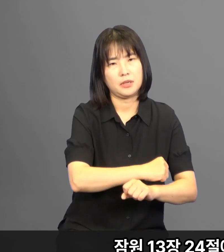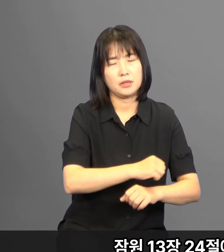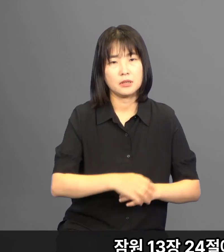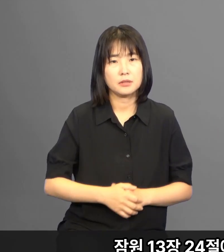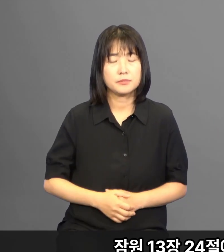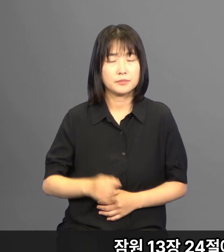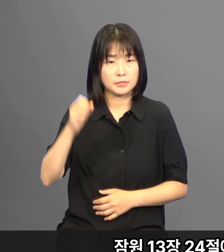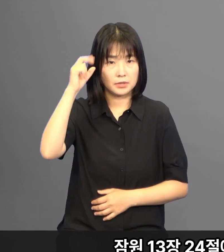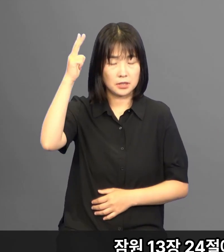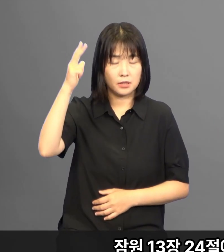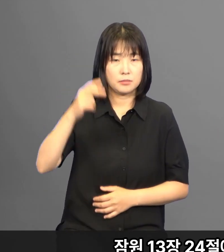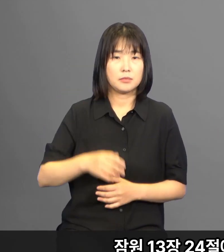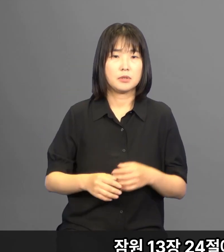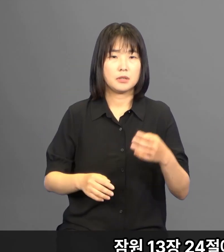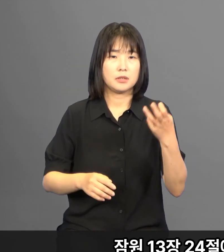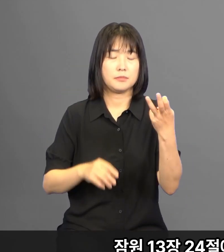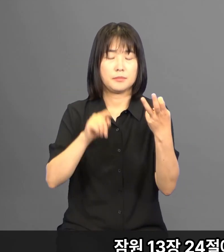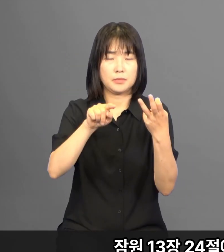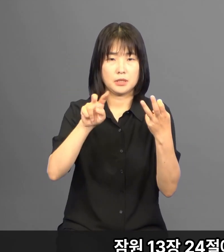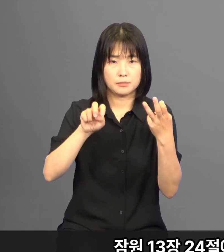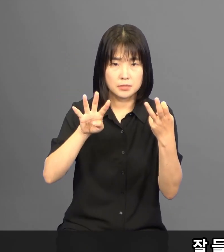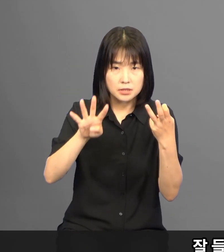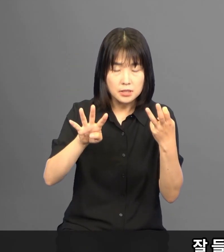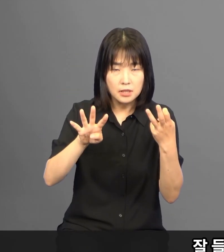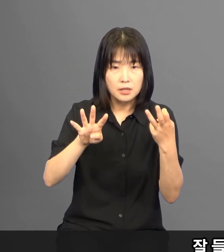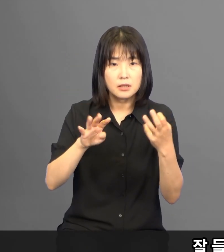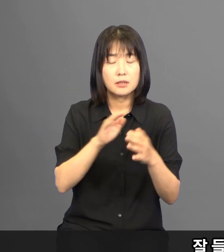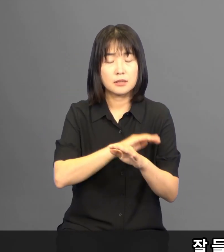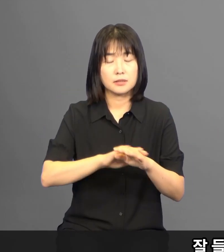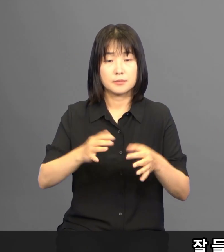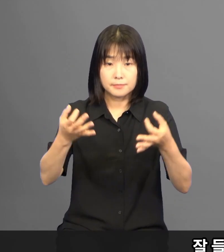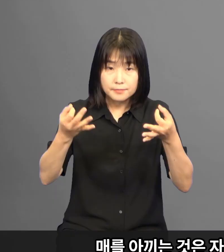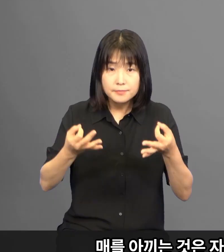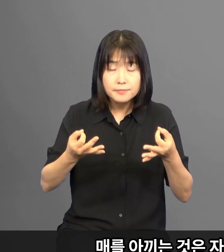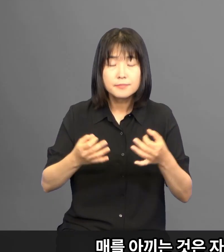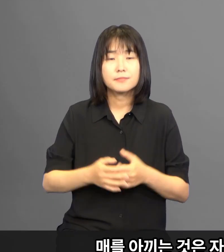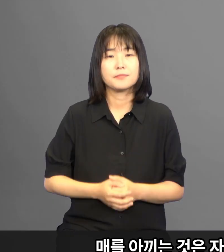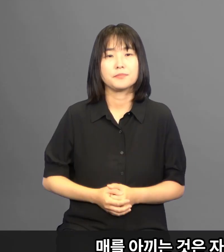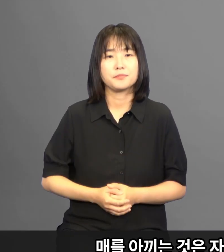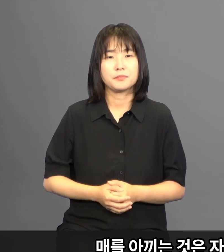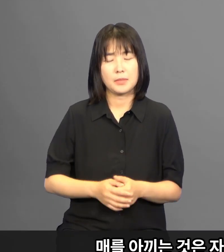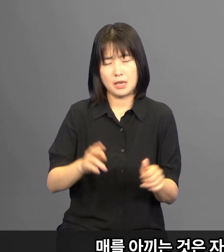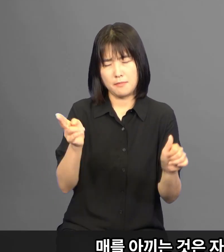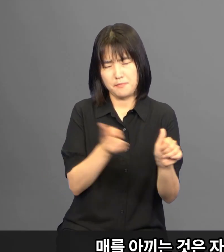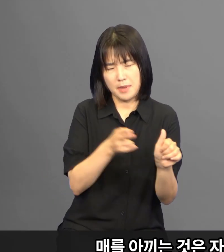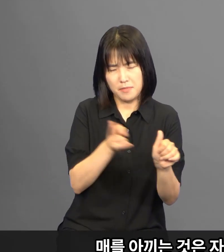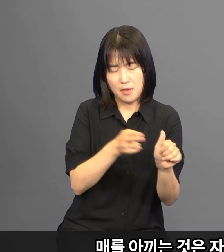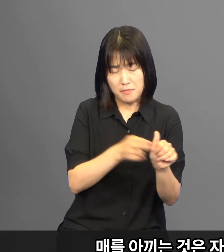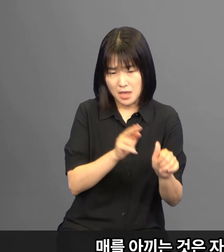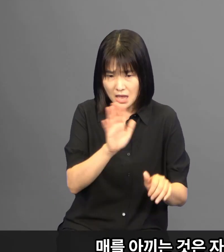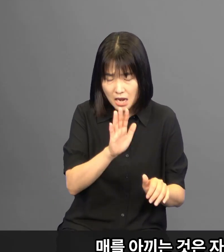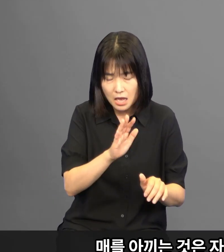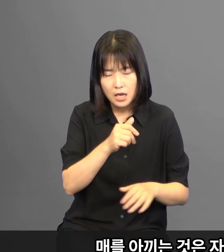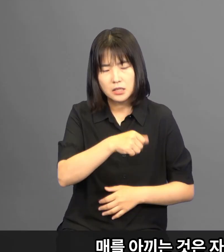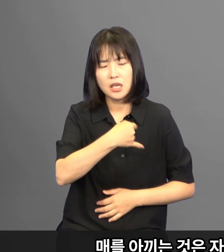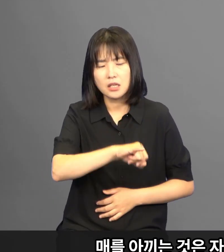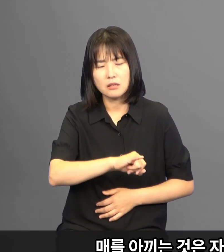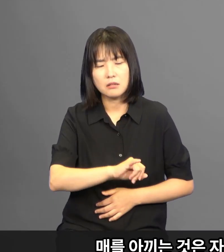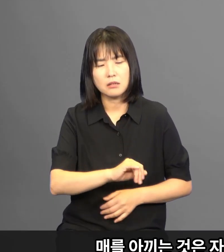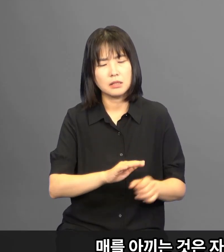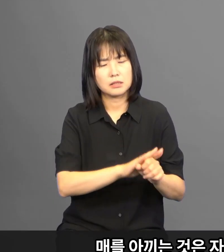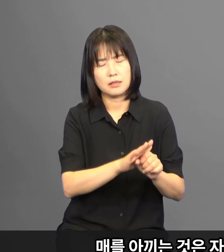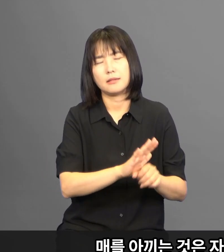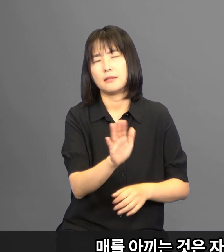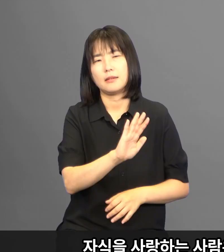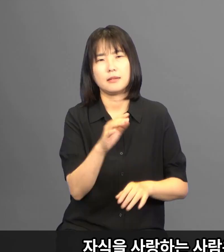잠언 13장 24절에 이렇게 되어 있습니다. 잘 들어보십시오. 매를 아끼는 것은 자식을 사랑하지 않는